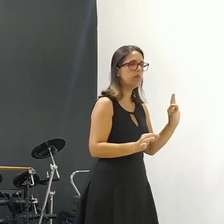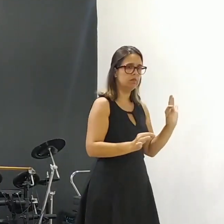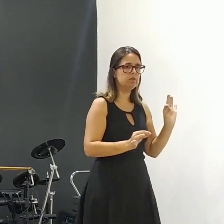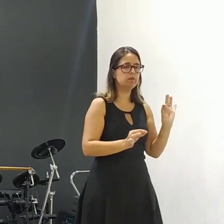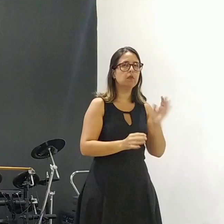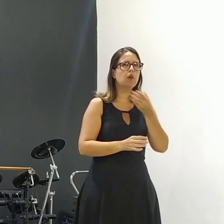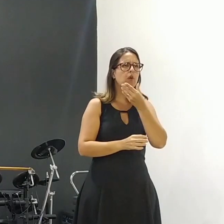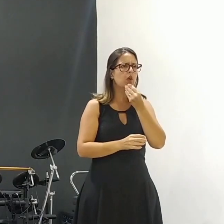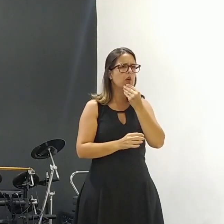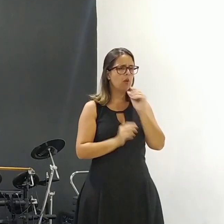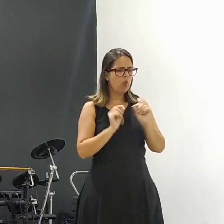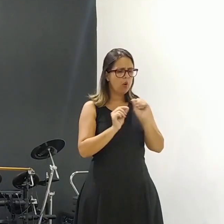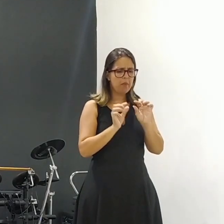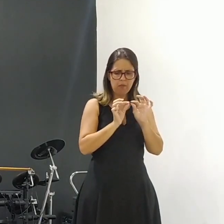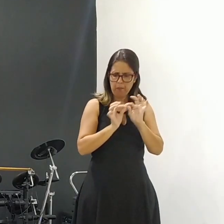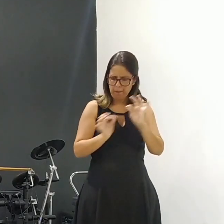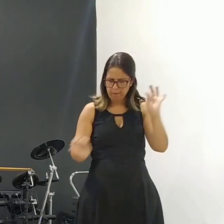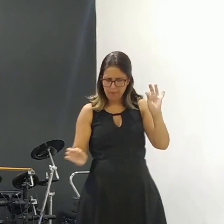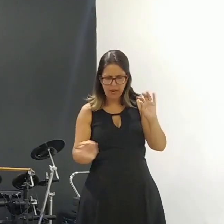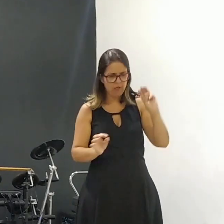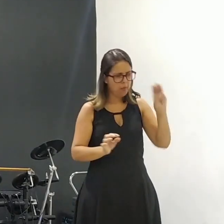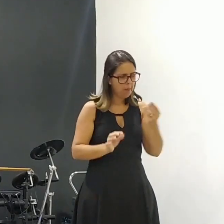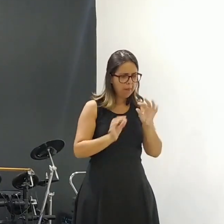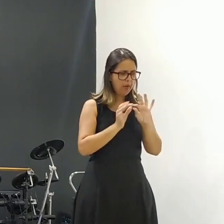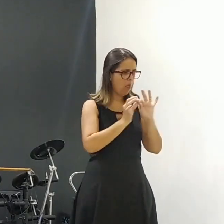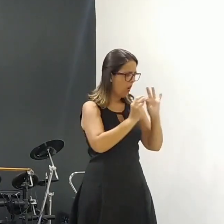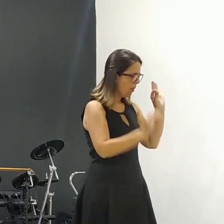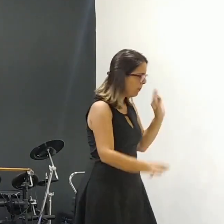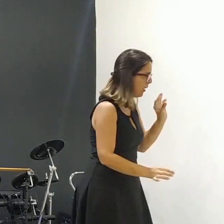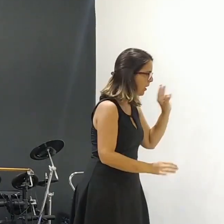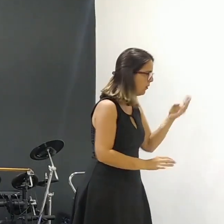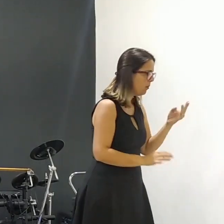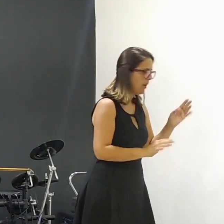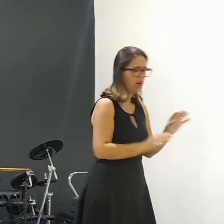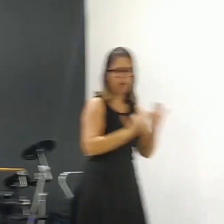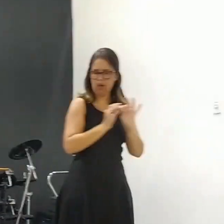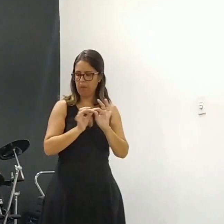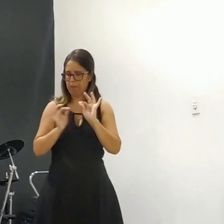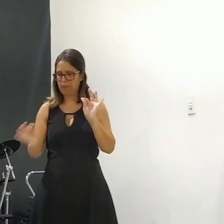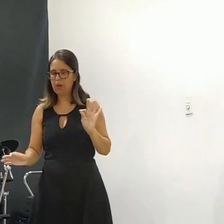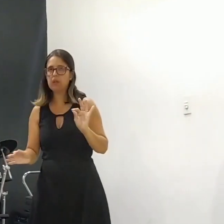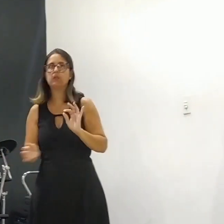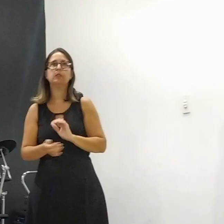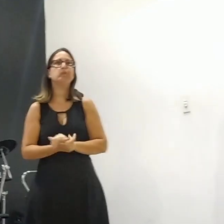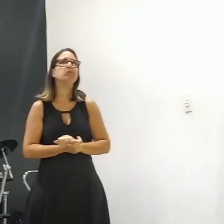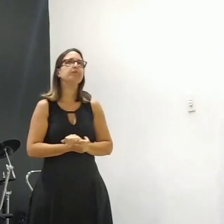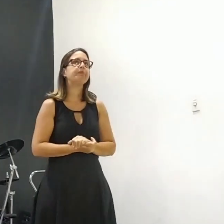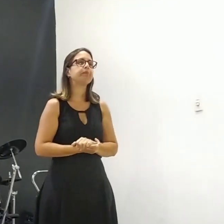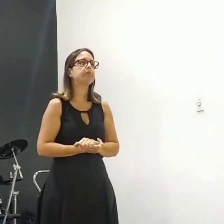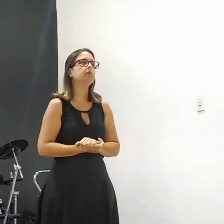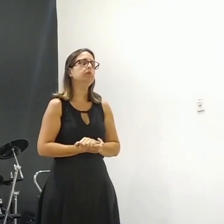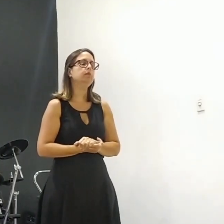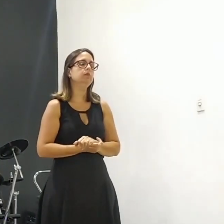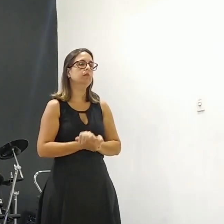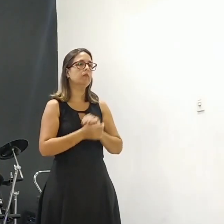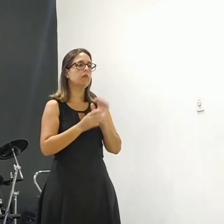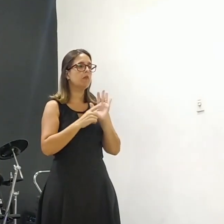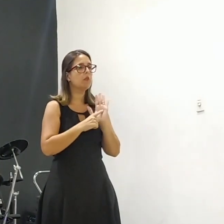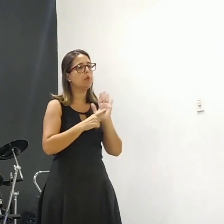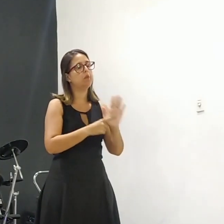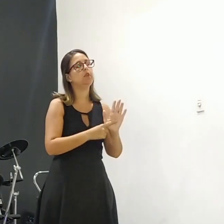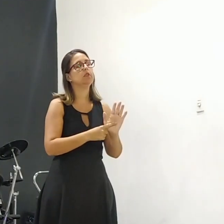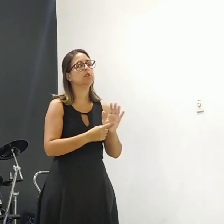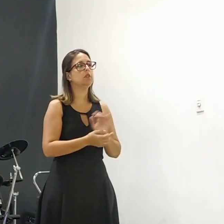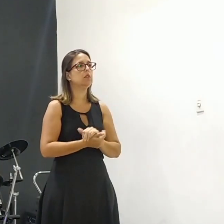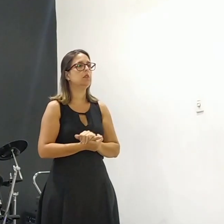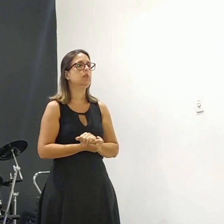que esse homem vai fazendo aqui, ele mede 1000 côvados para lá, 1000 côvados para cá. Essa medição nos mostra